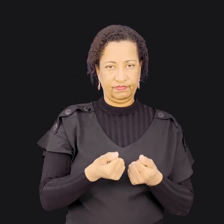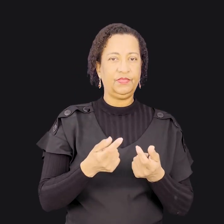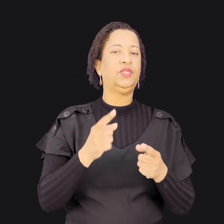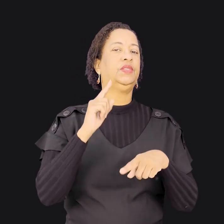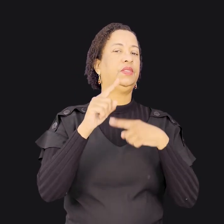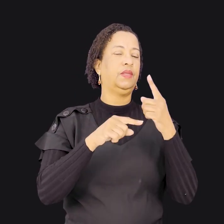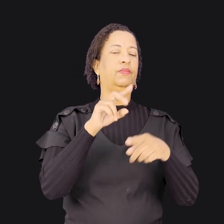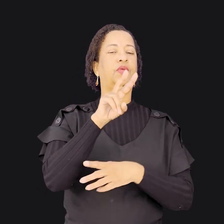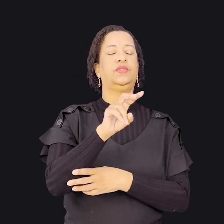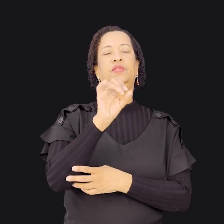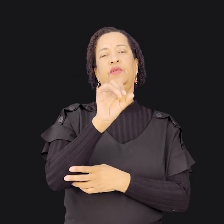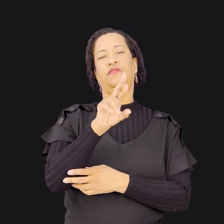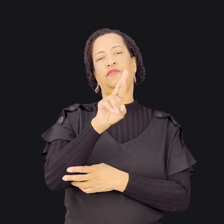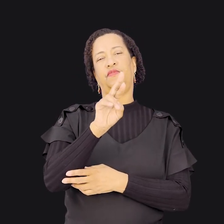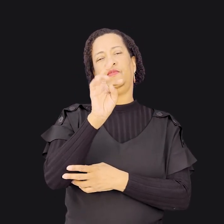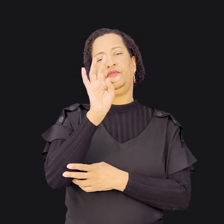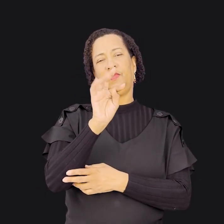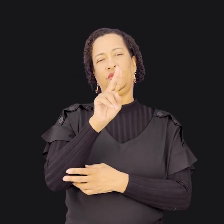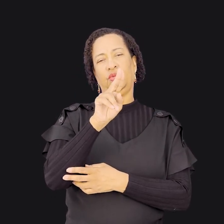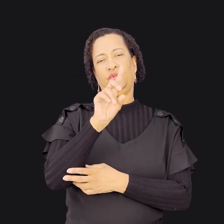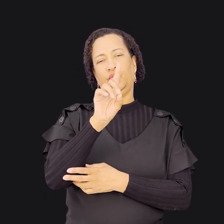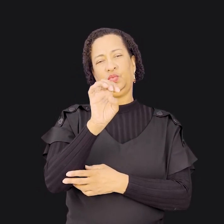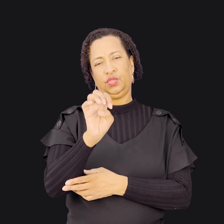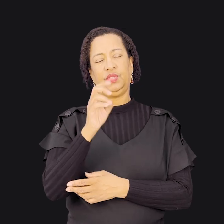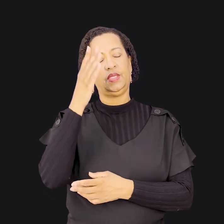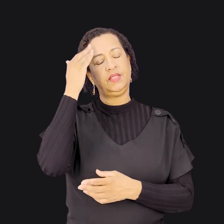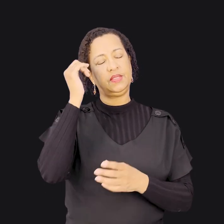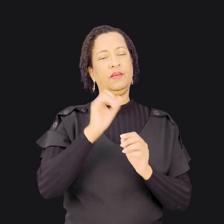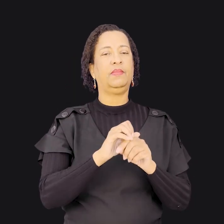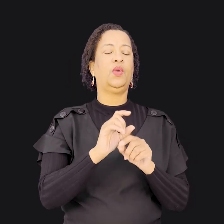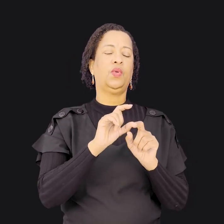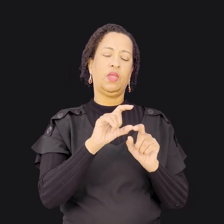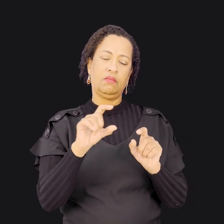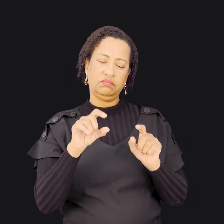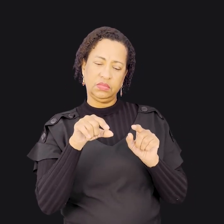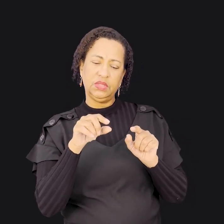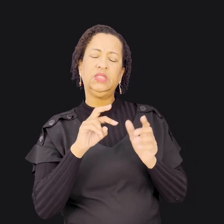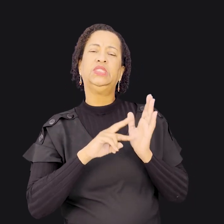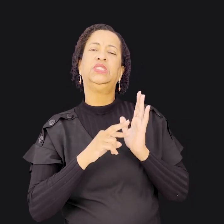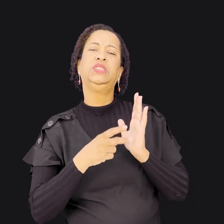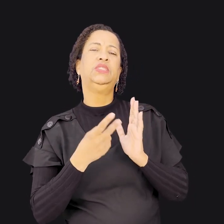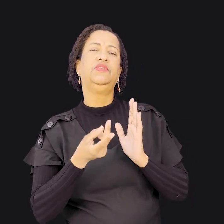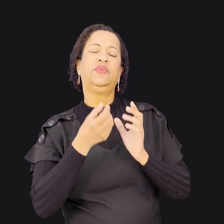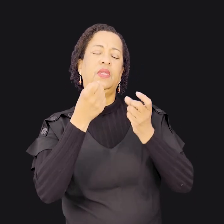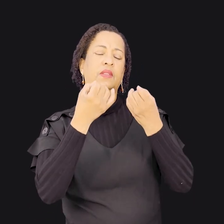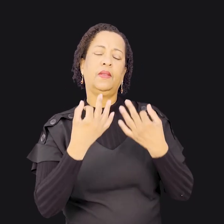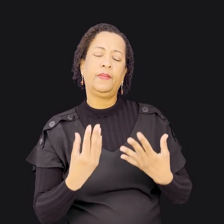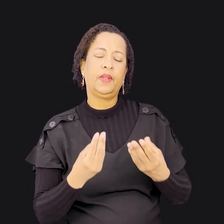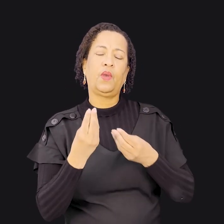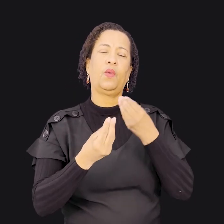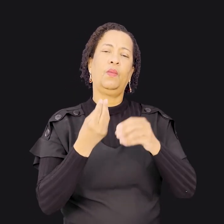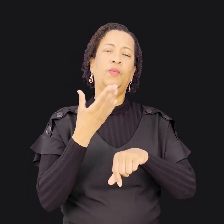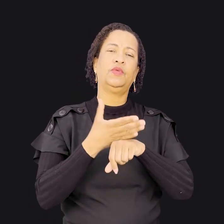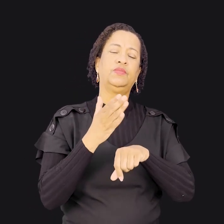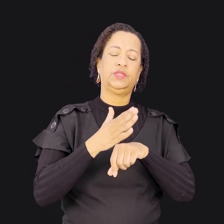é a virtude. É saber o que uma determinada passagem bíblica quer dizer, o que ela significa e como posso aplicá-la na minha